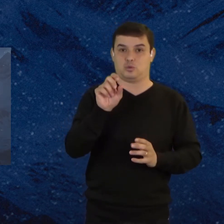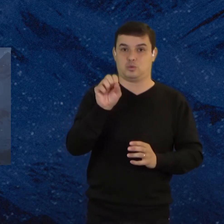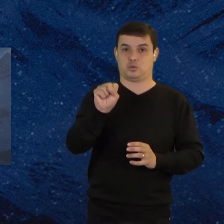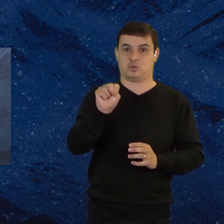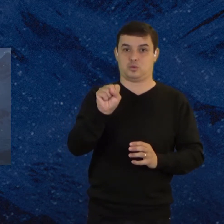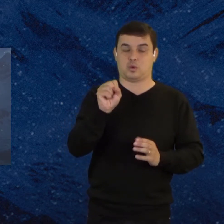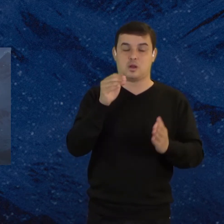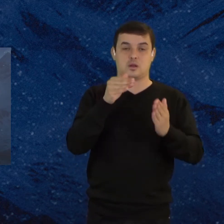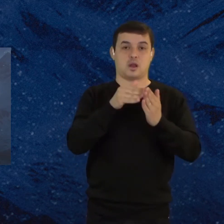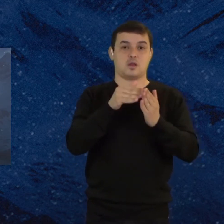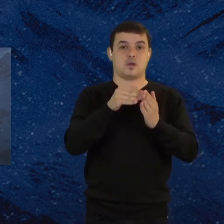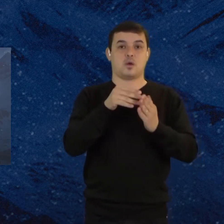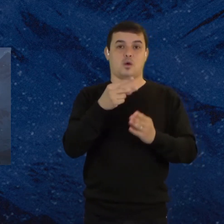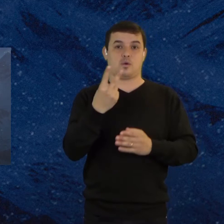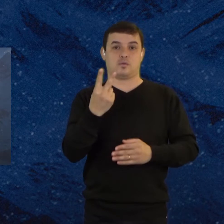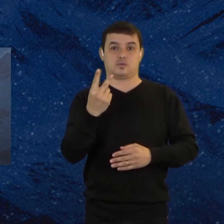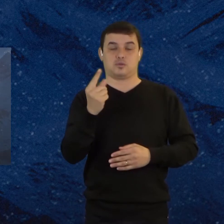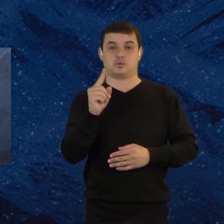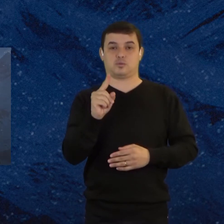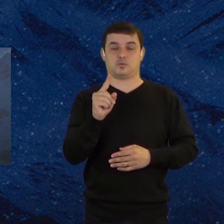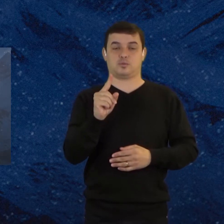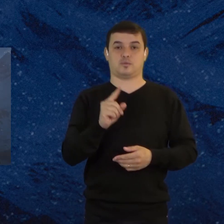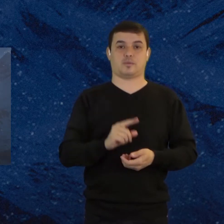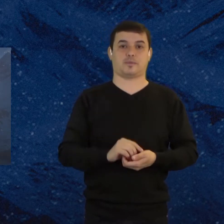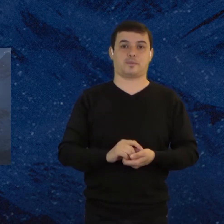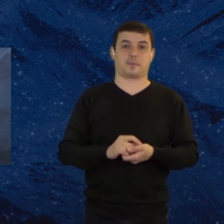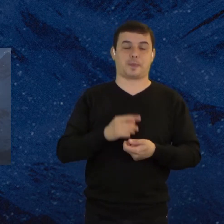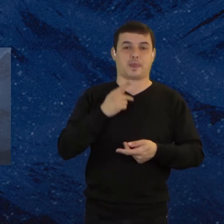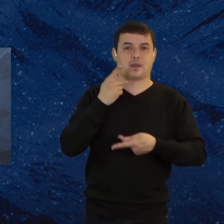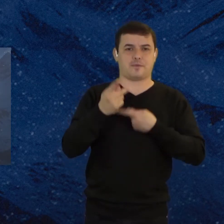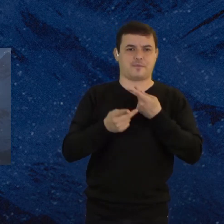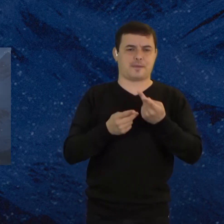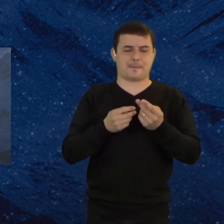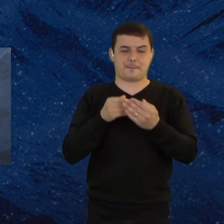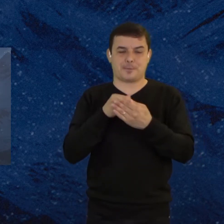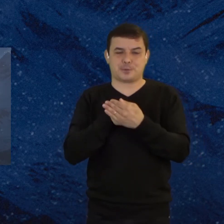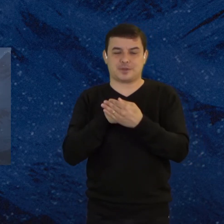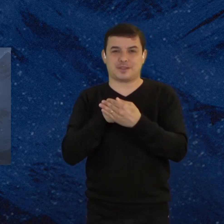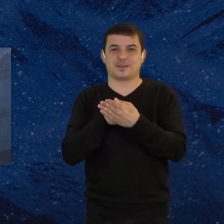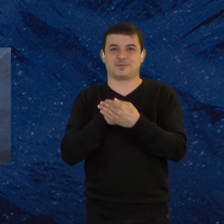18 a 21, nós temos ali um segredo.